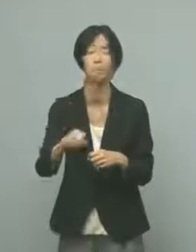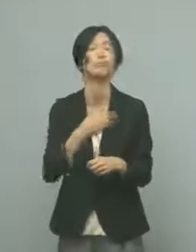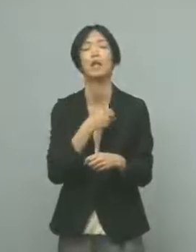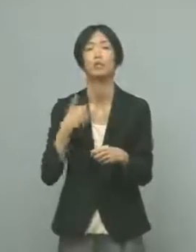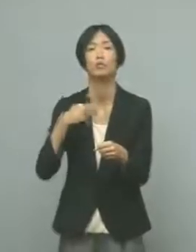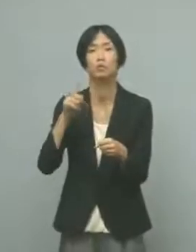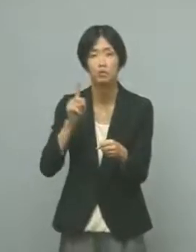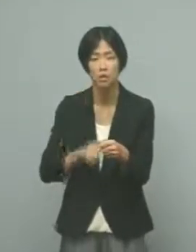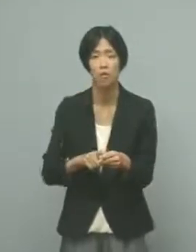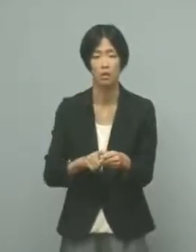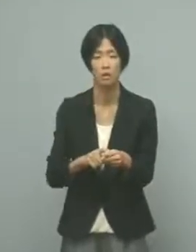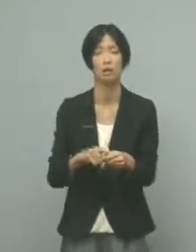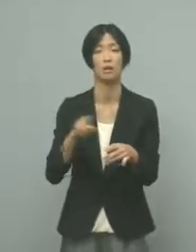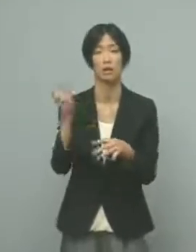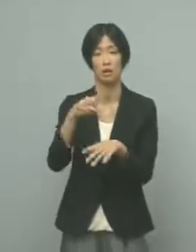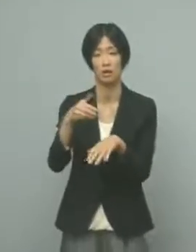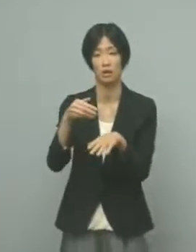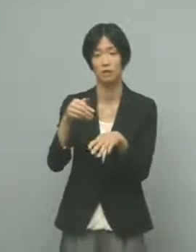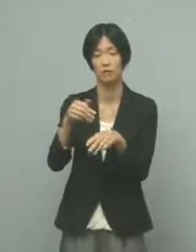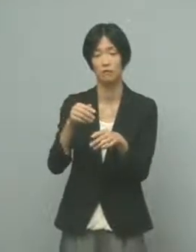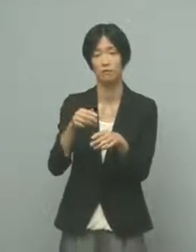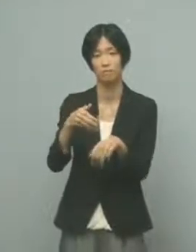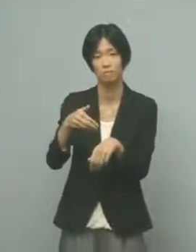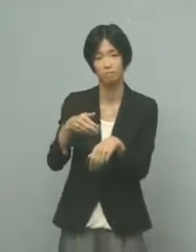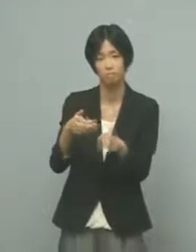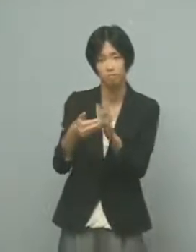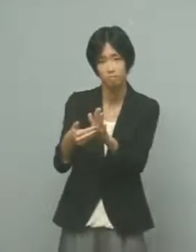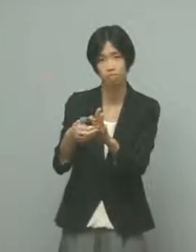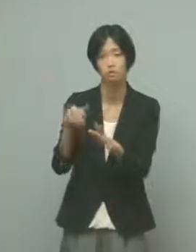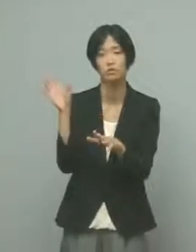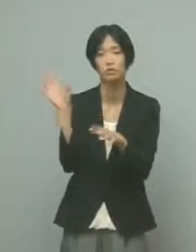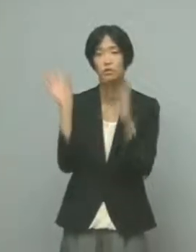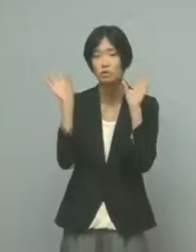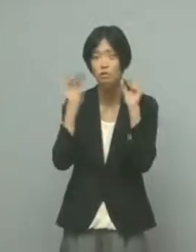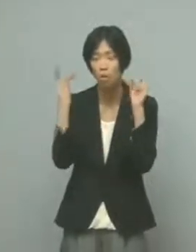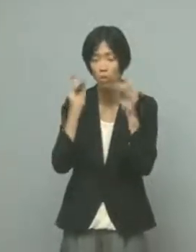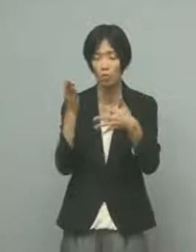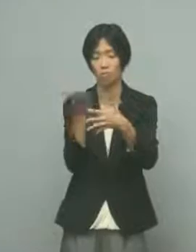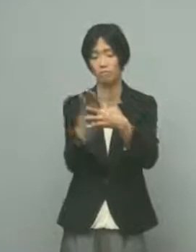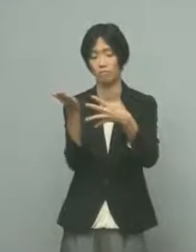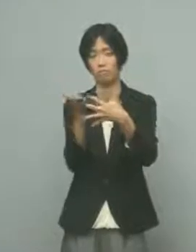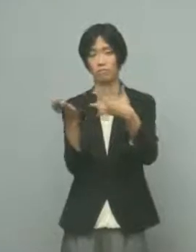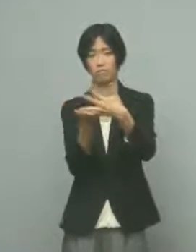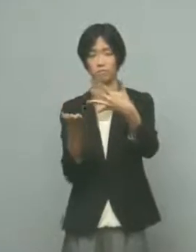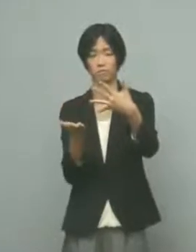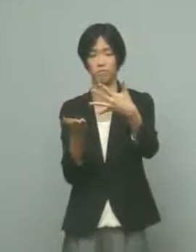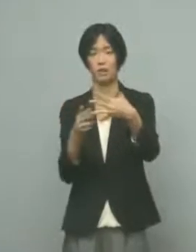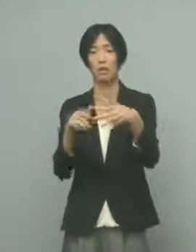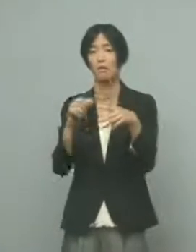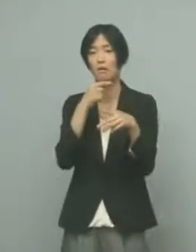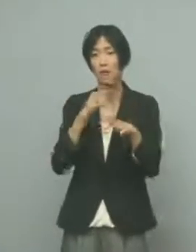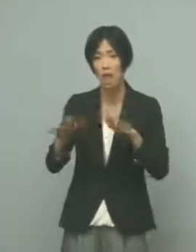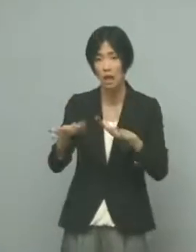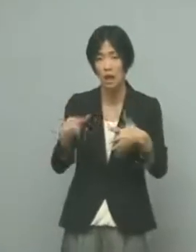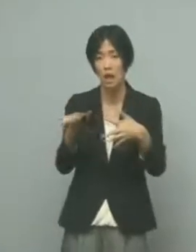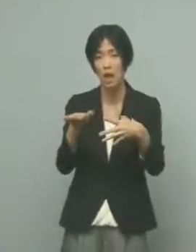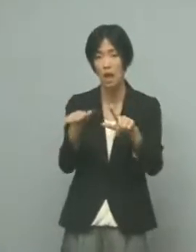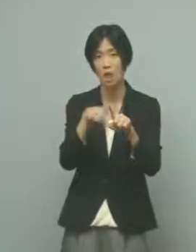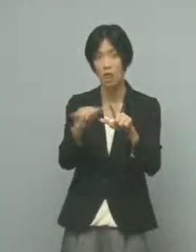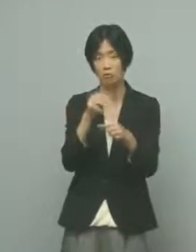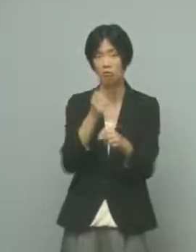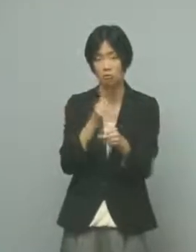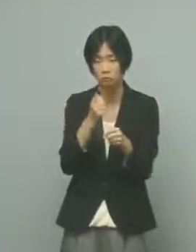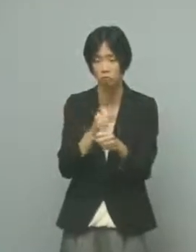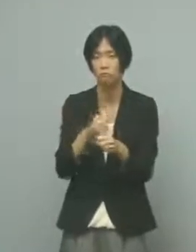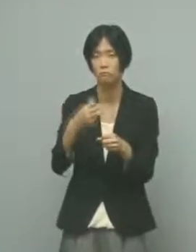よう、防災情報を5段階の警戒レベルによって分かりやすくお伝えすることとしたもの